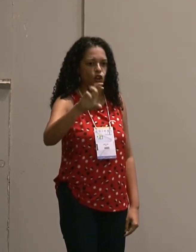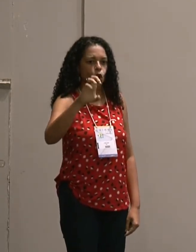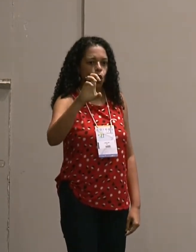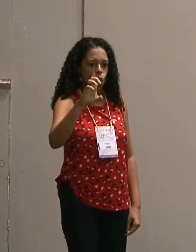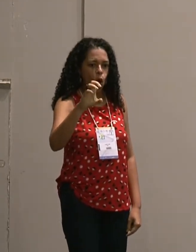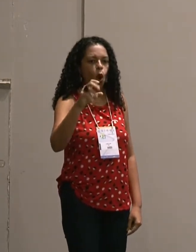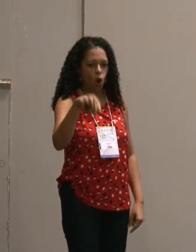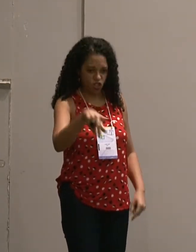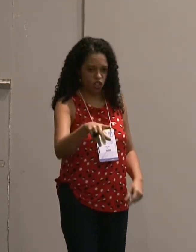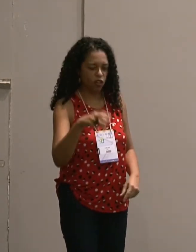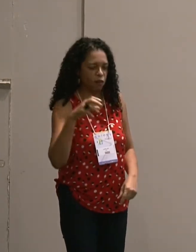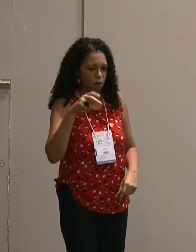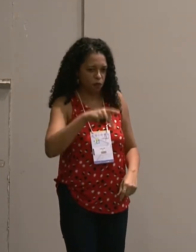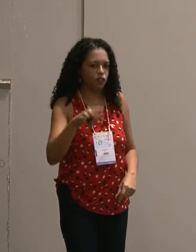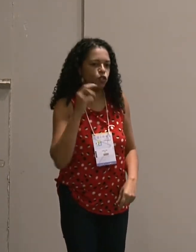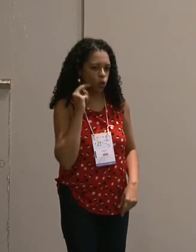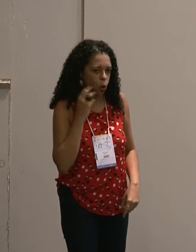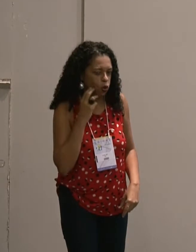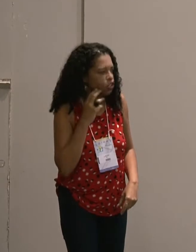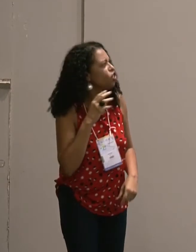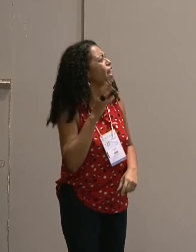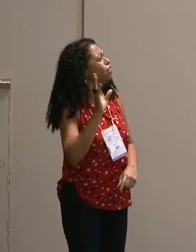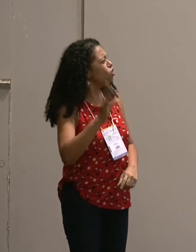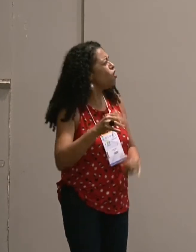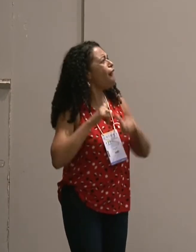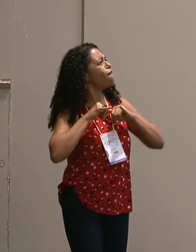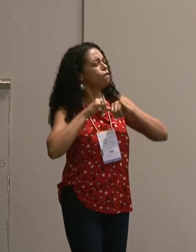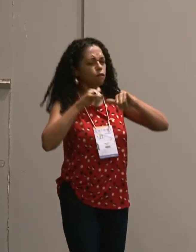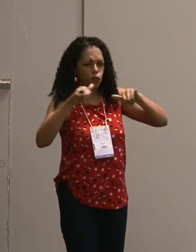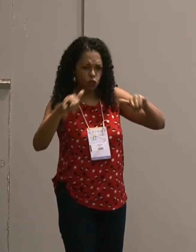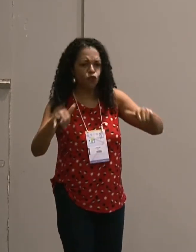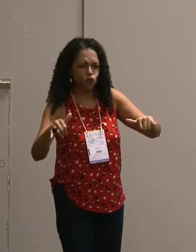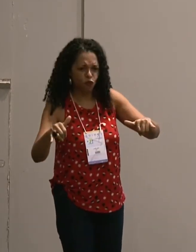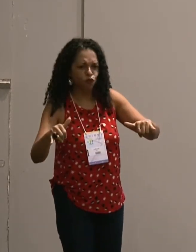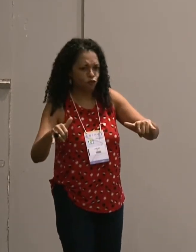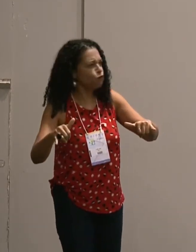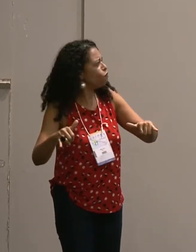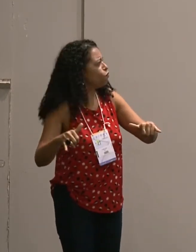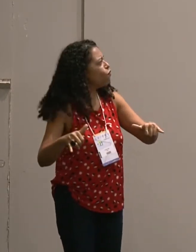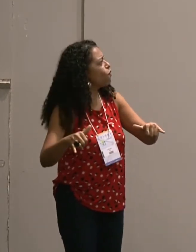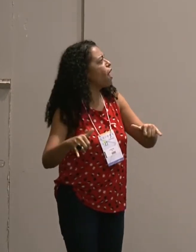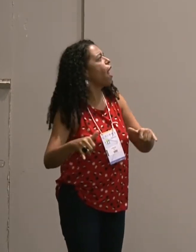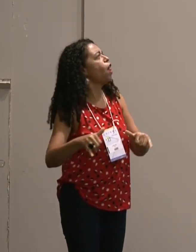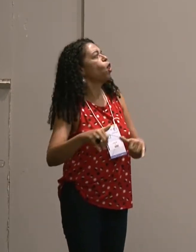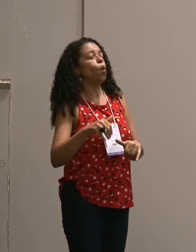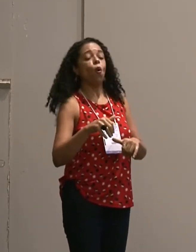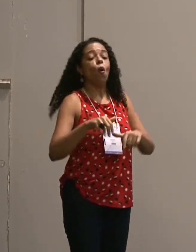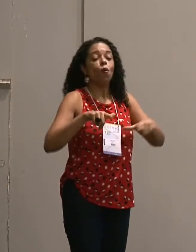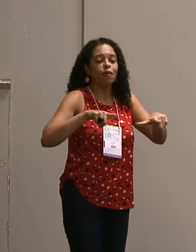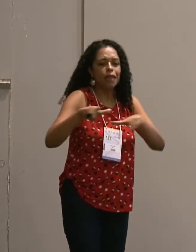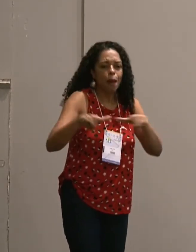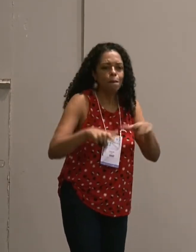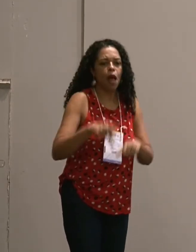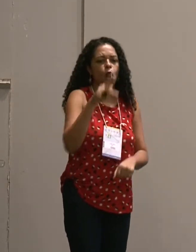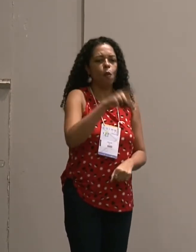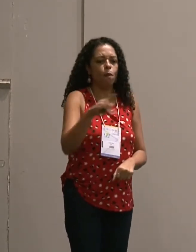que a professora Solange Rocha já havia divulgado e informado sobre o